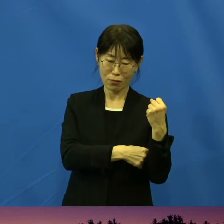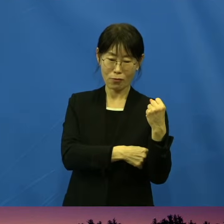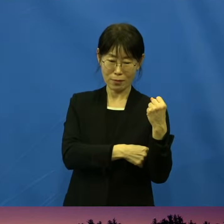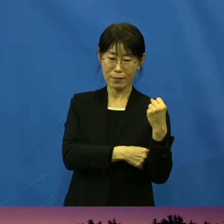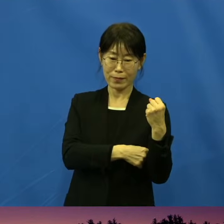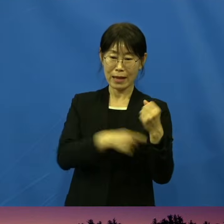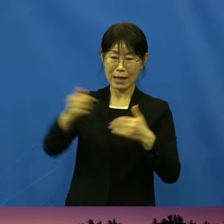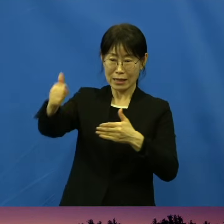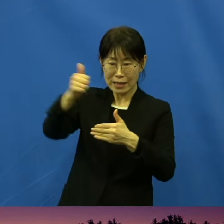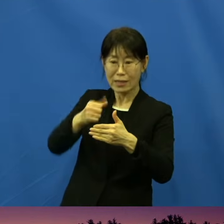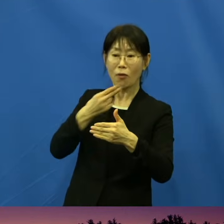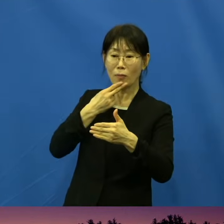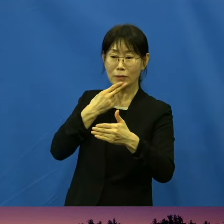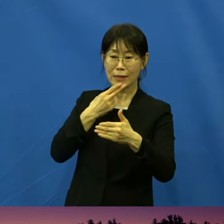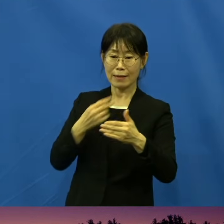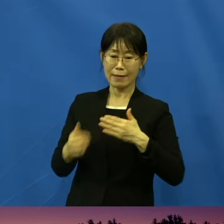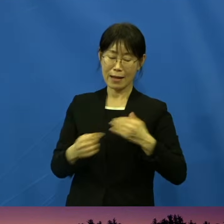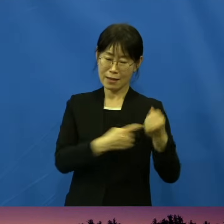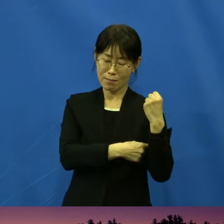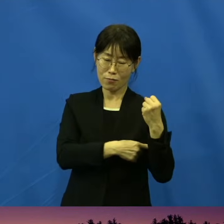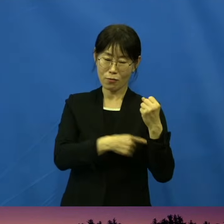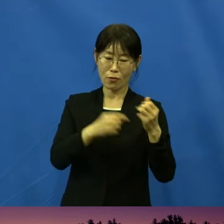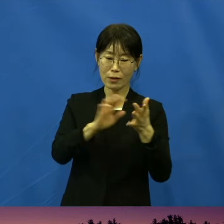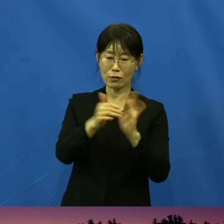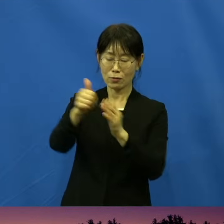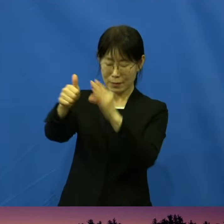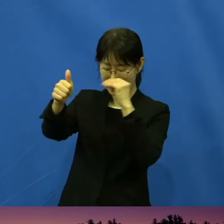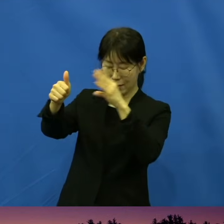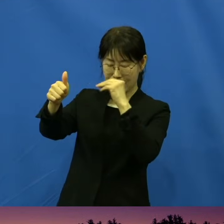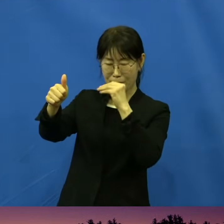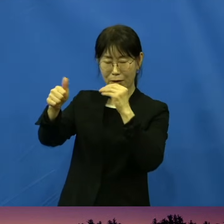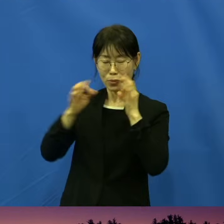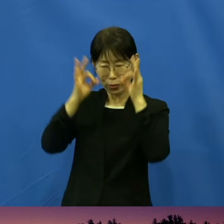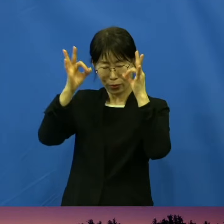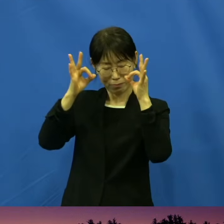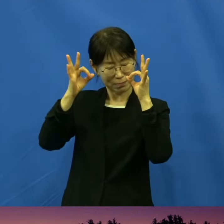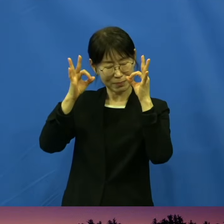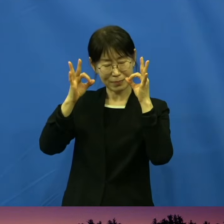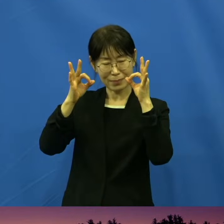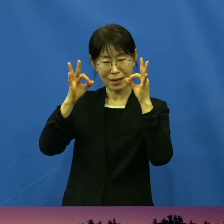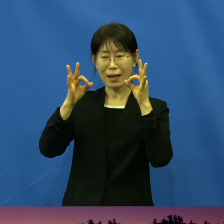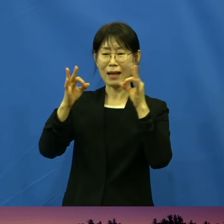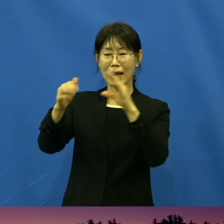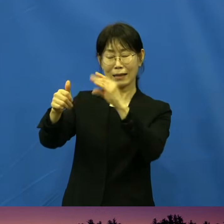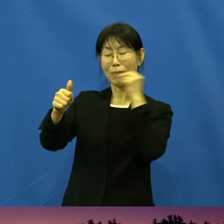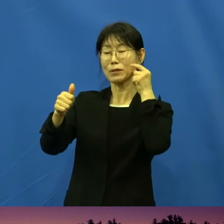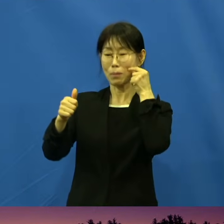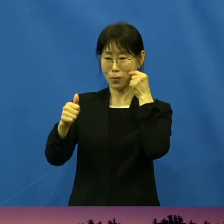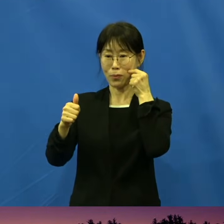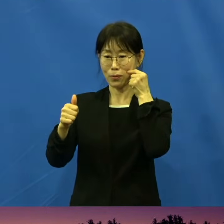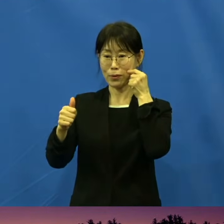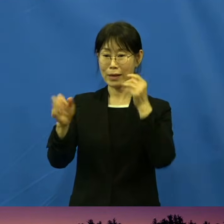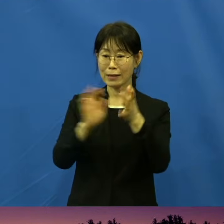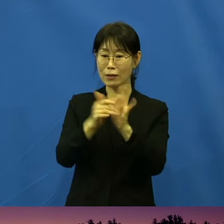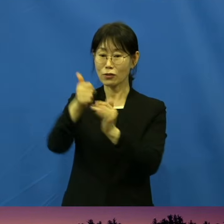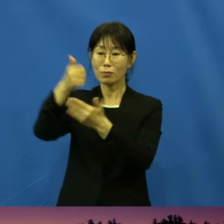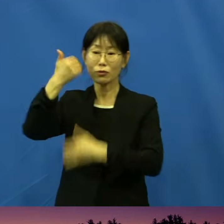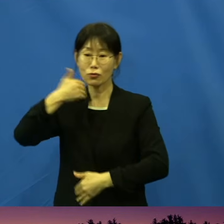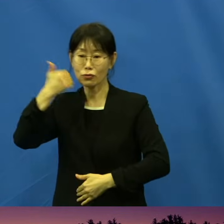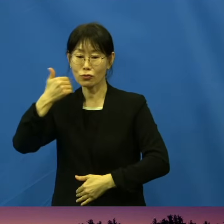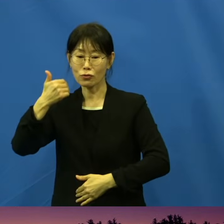살아가는 삶을 살아야 되는 거예요. 여러분, 그리스도가 어떤 분이십니까? 그분은 섬기는 분으로 오셨어요. 섬기는